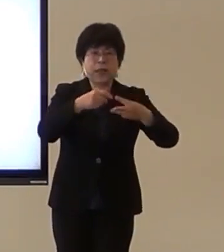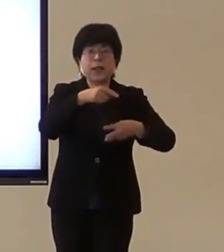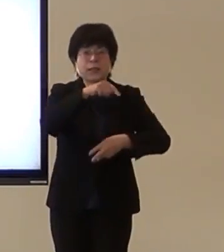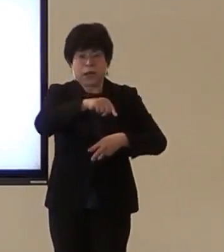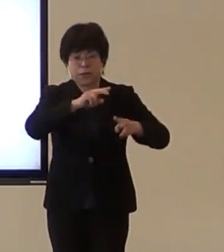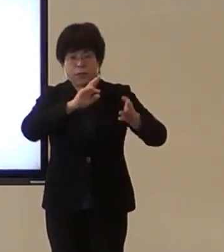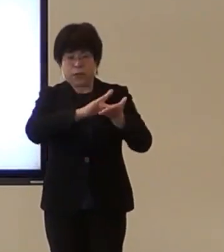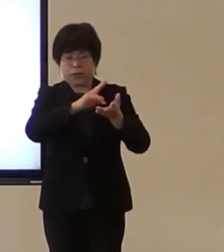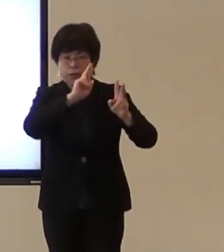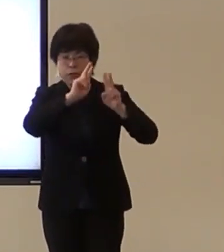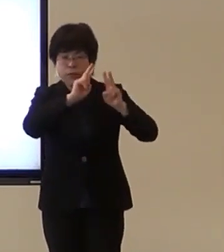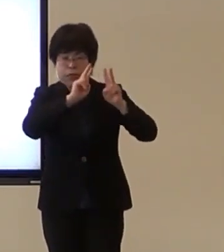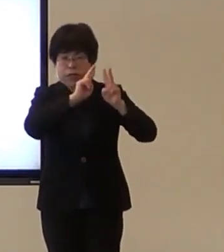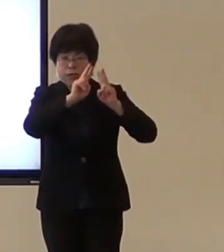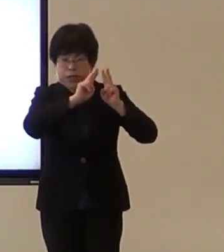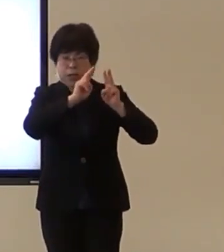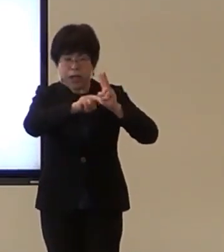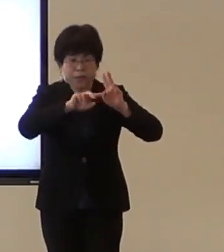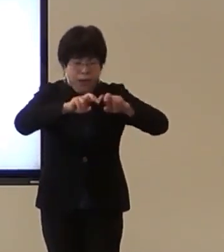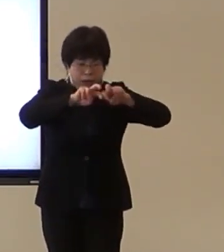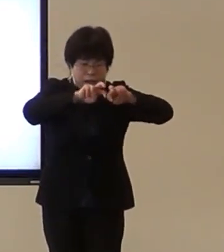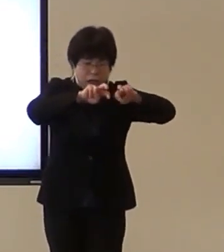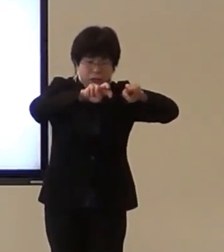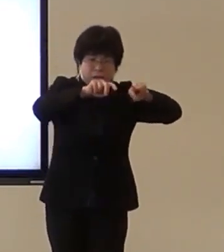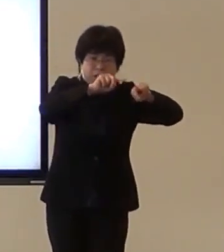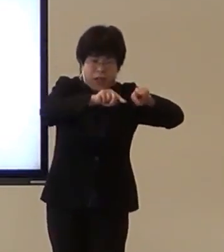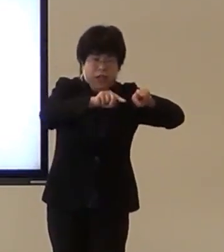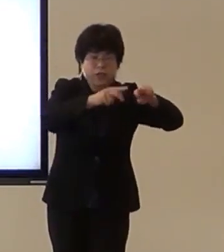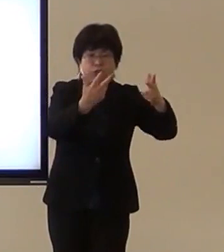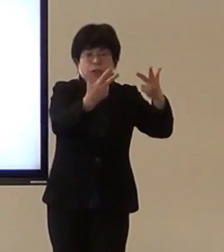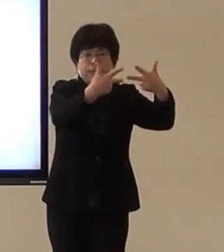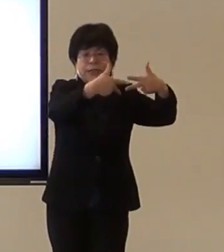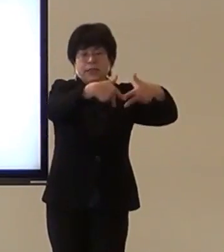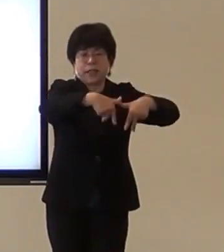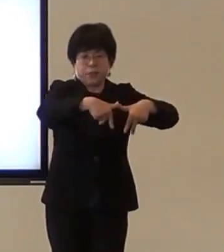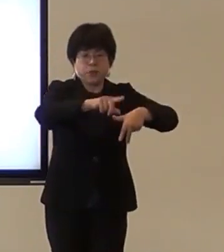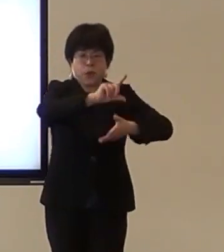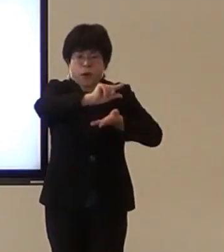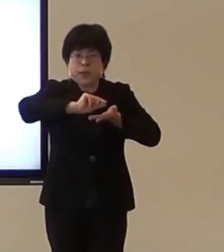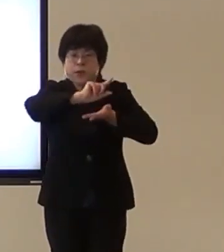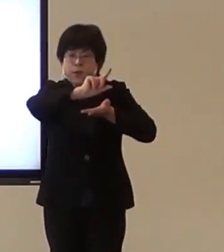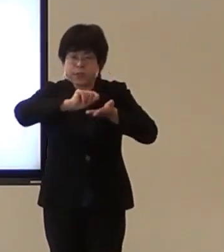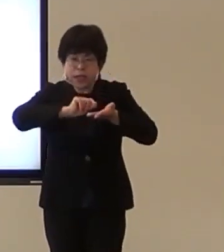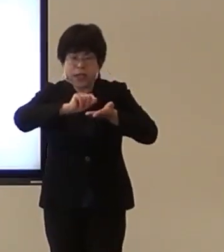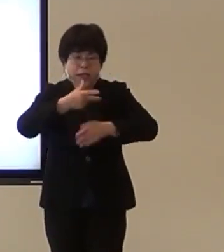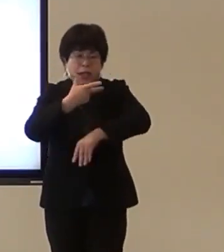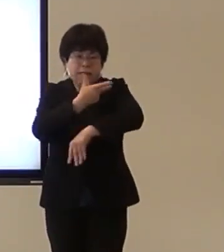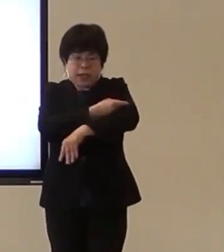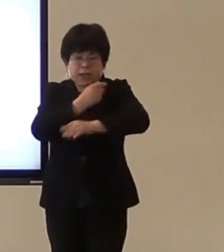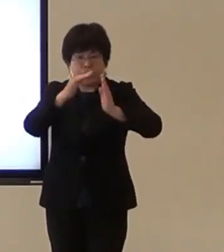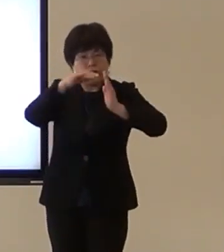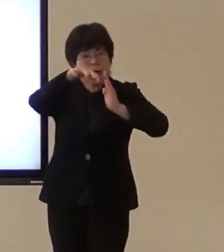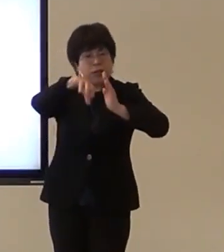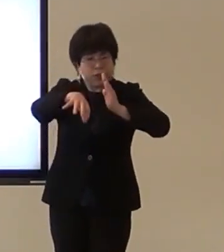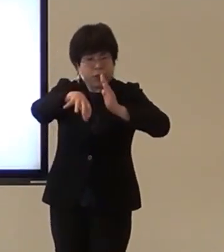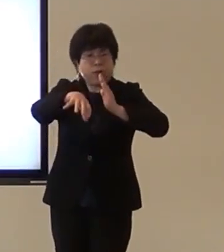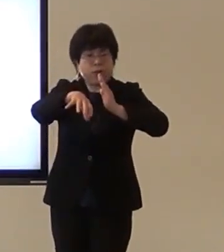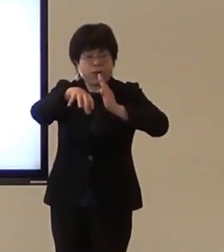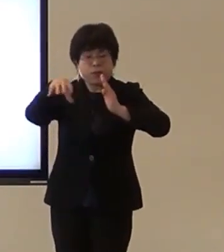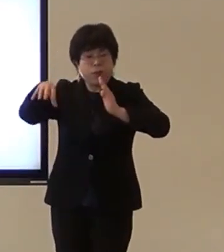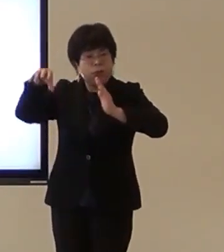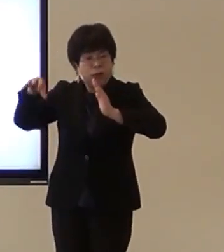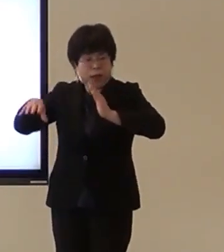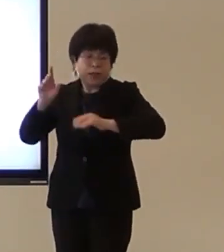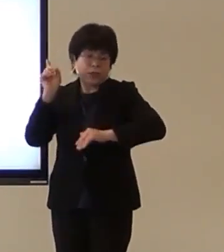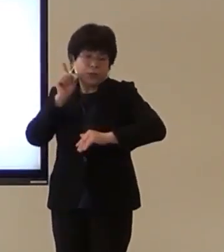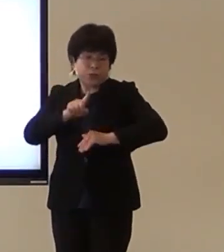スが開発準備を進めているシステムを活用した接種会場の円滑な運営と事務作業